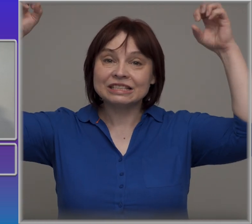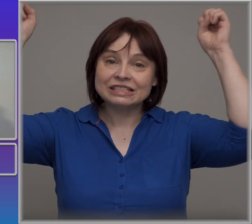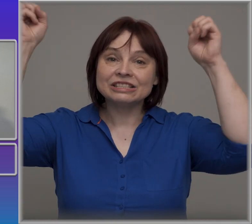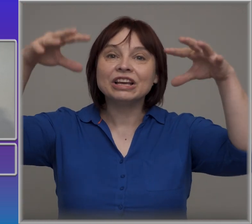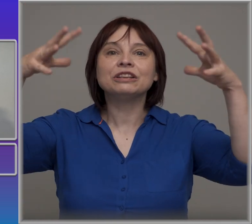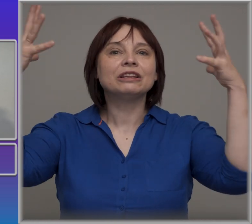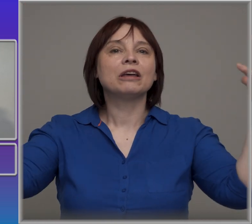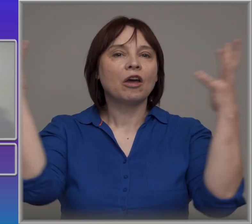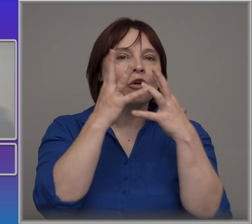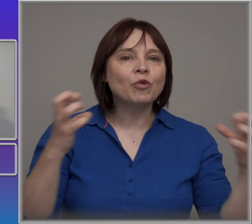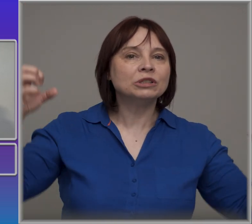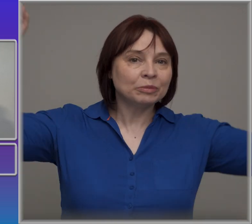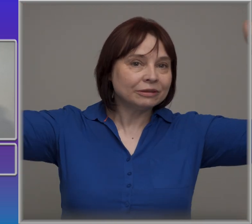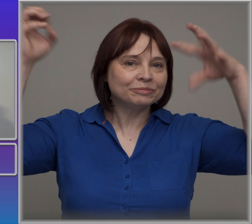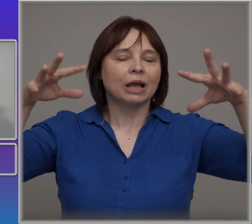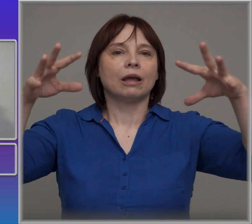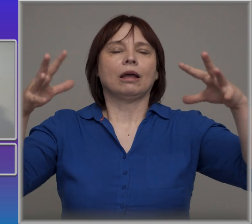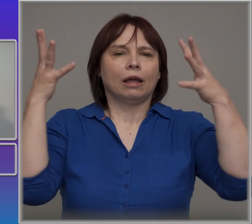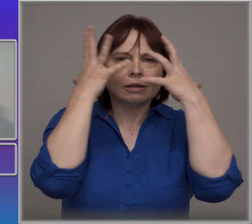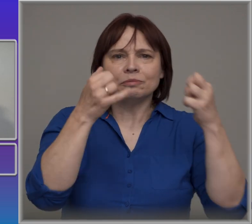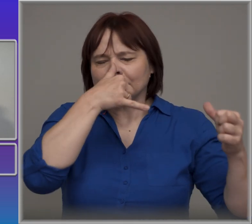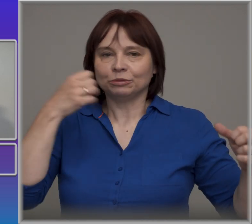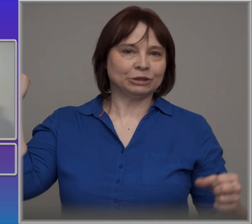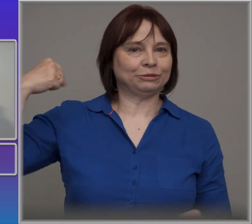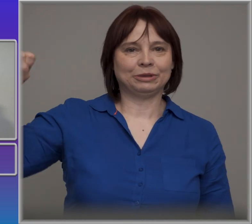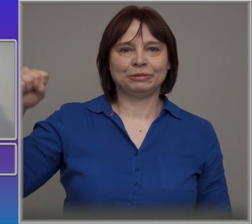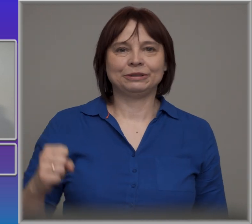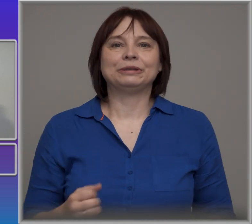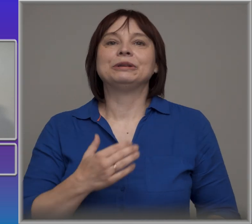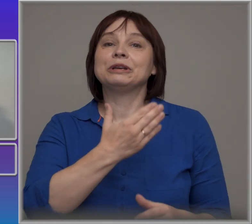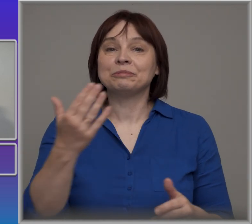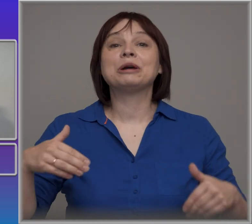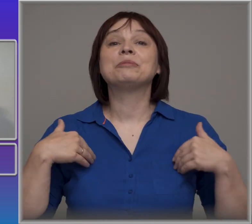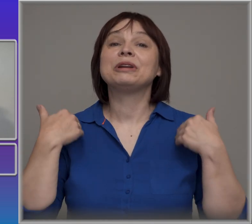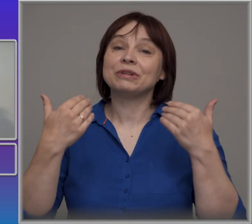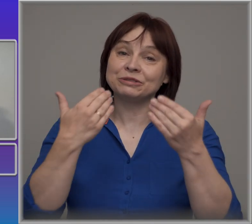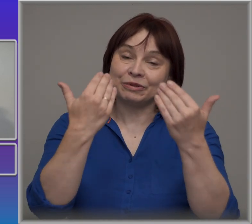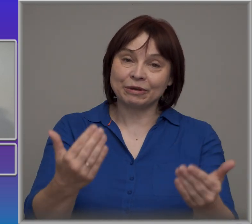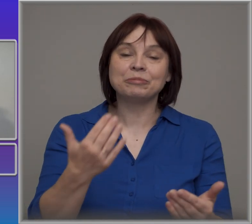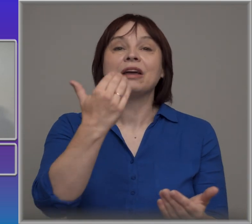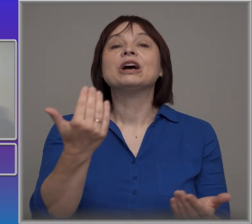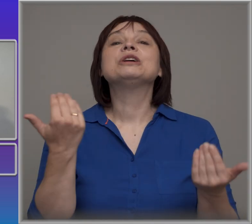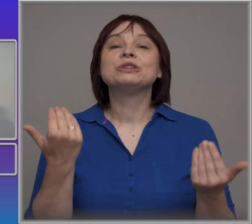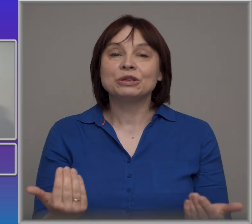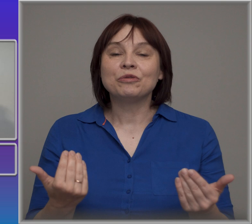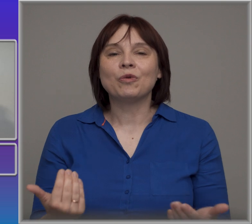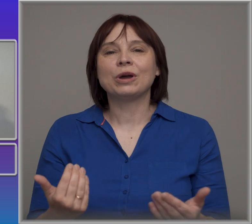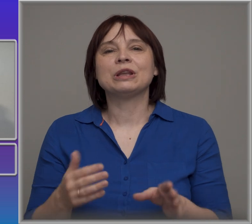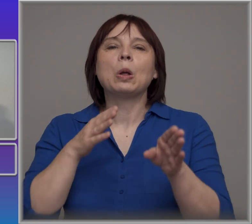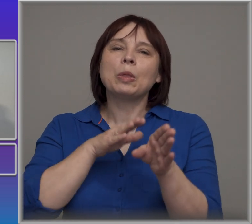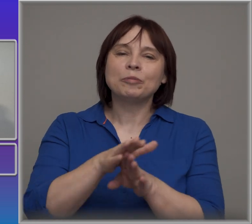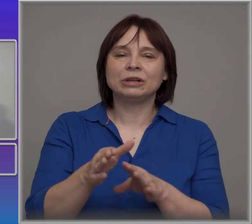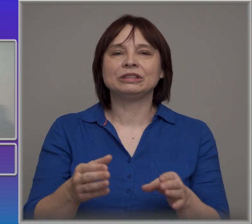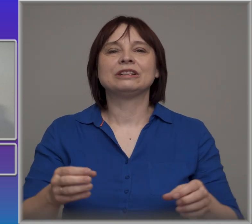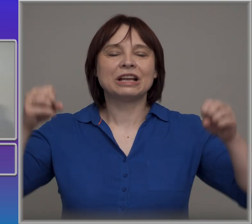его объять. Если вы офлайн или онлайн с нами, мы вас приветствуем. И вы сегодня пропитаетесь светом Слова Божьего. И